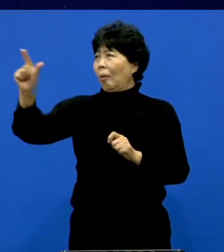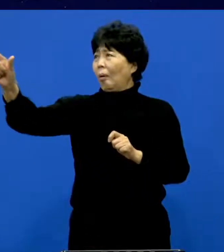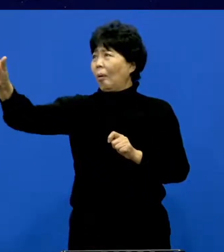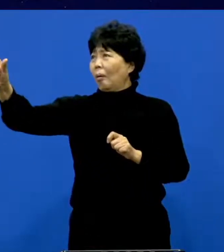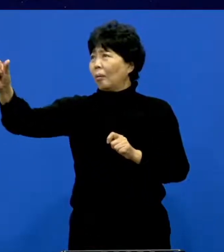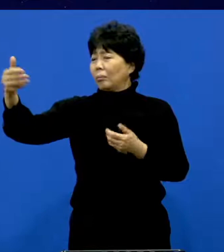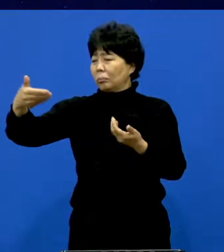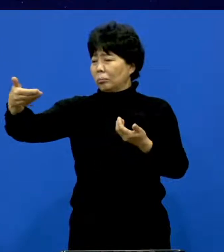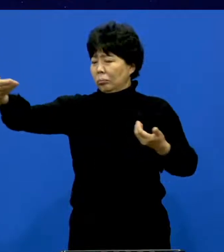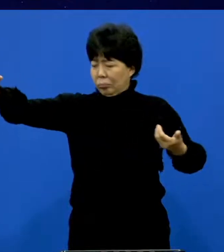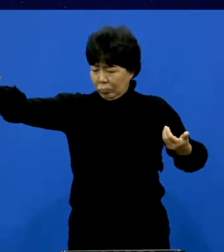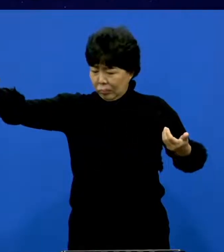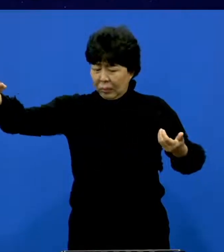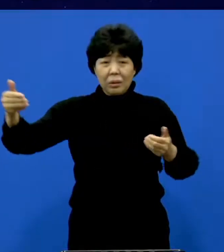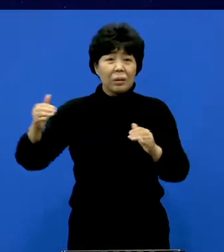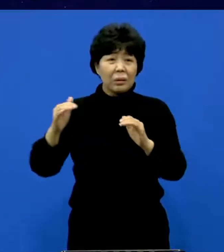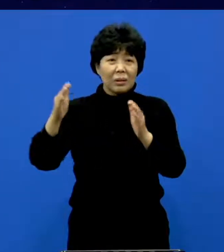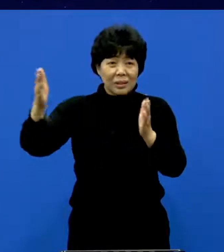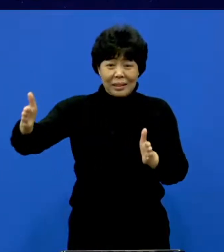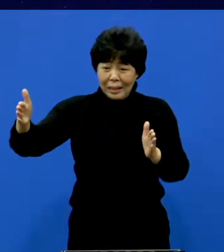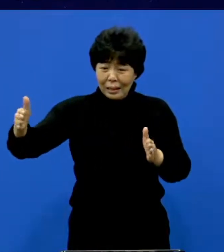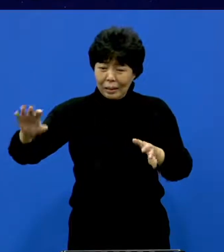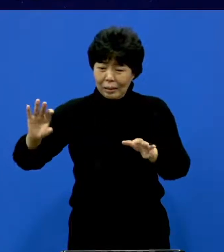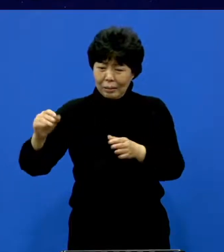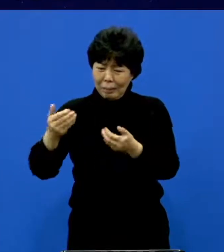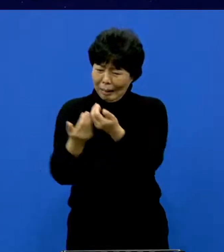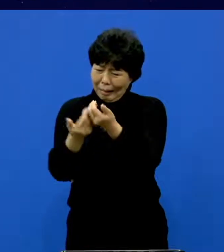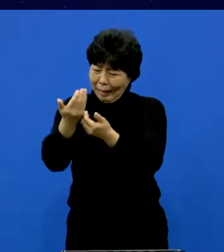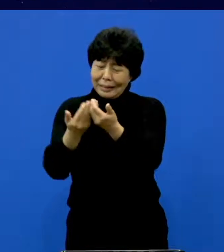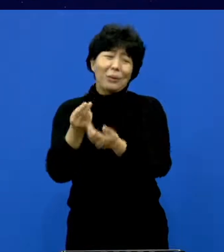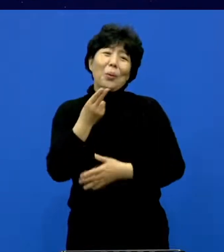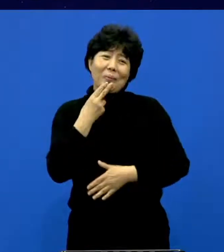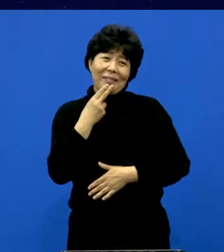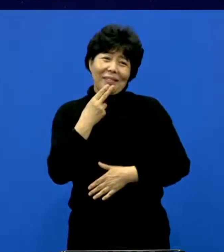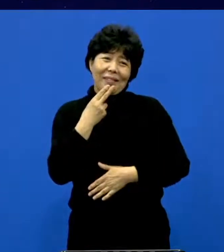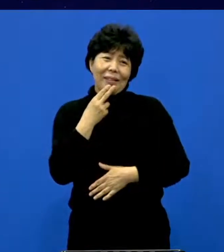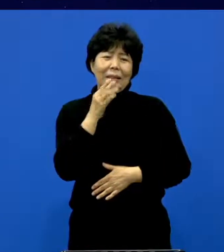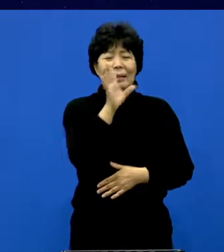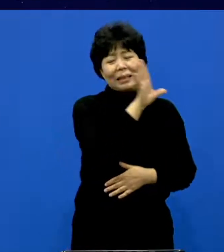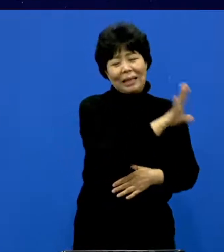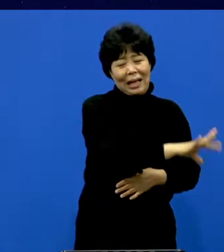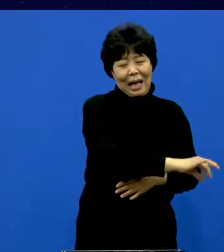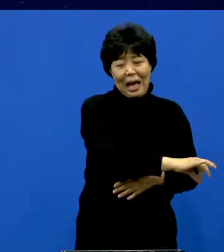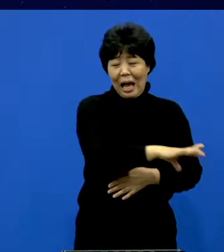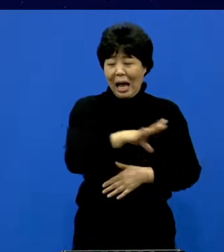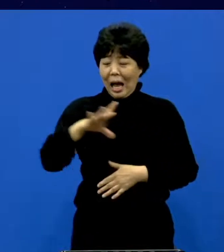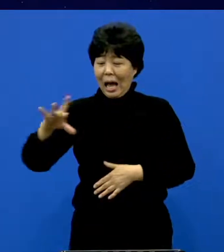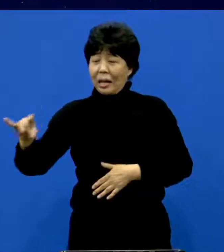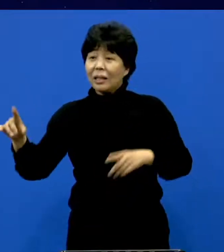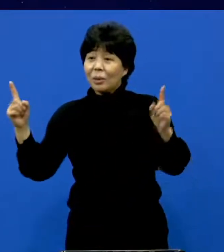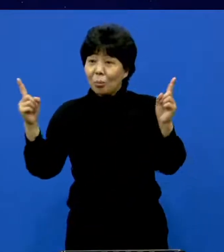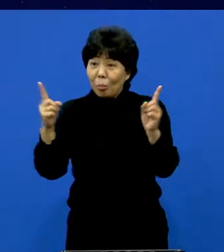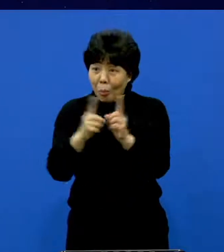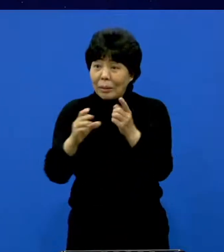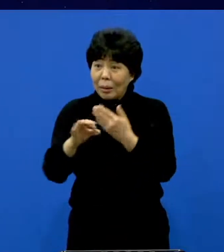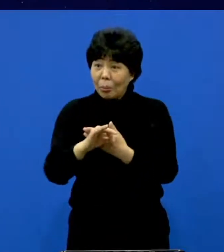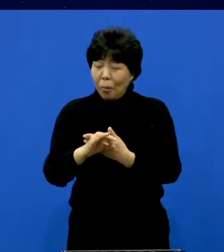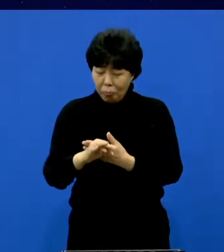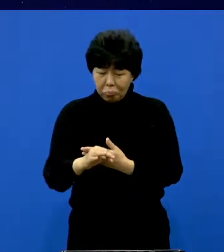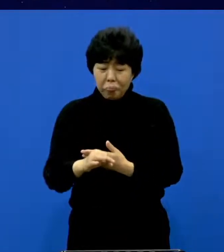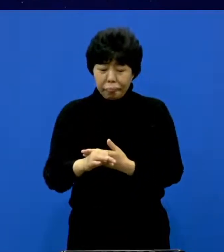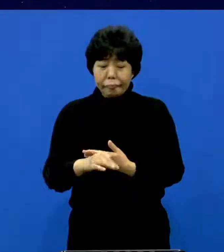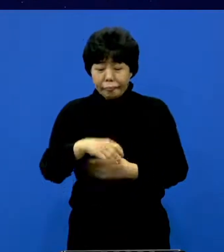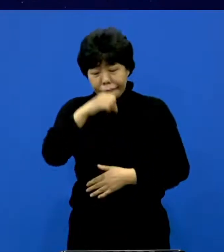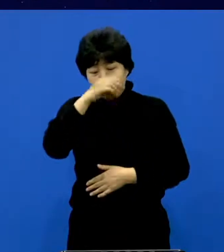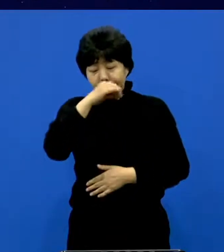없어요. 그렇죠? 그러니까 가끔 만나는 사람하고는 잘 지낼 수 있어요. 오래간만에 만나가지고 할